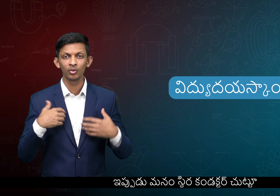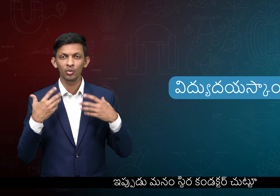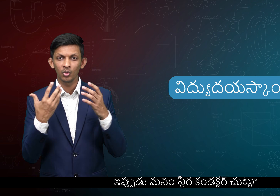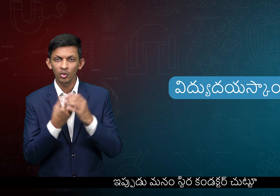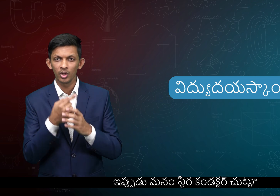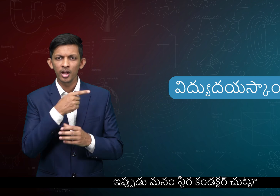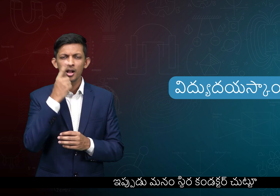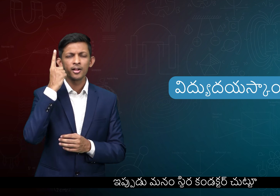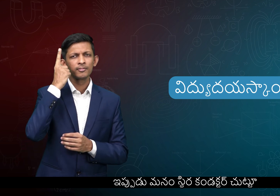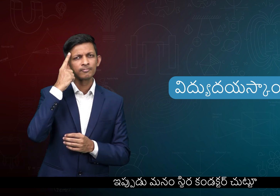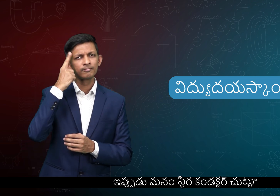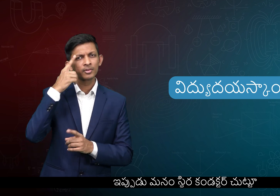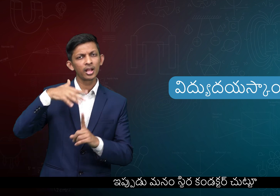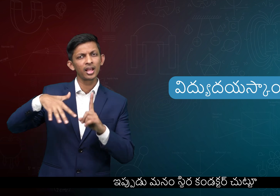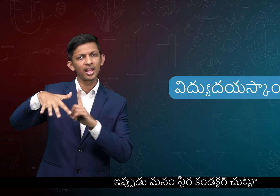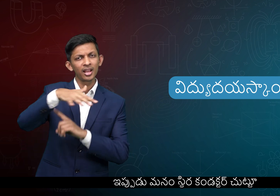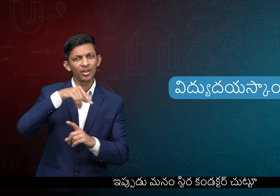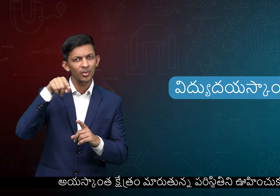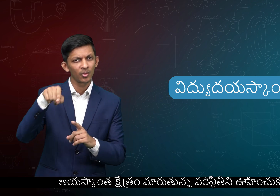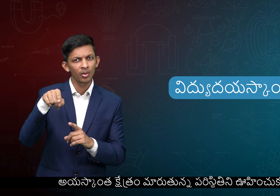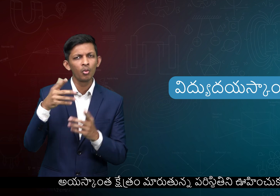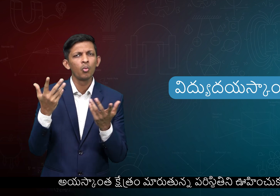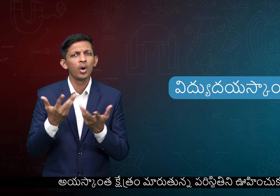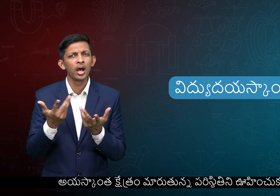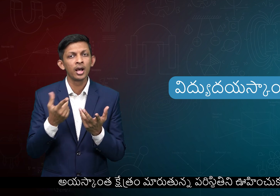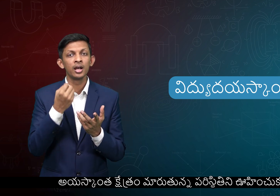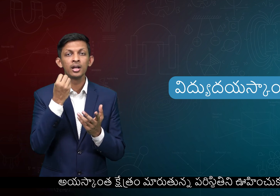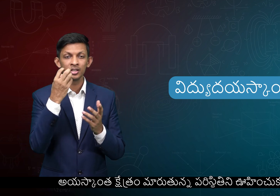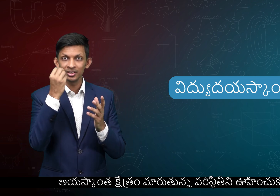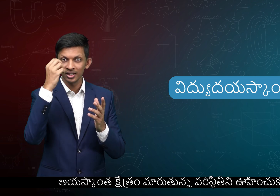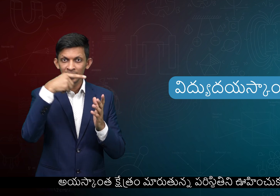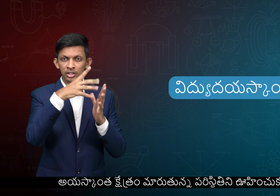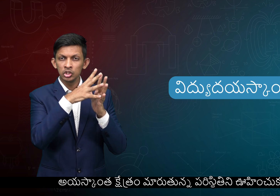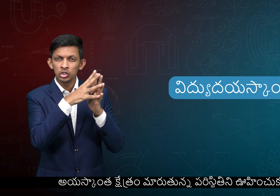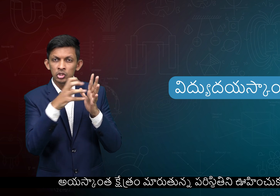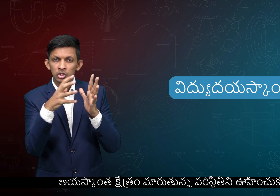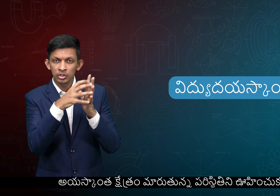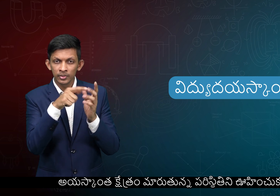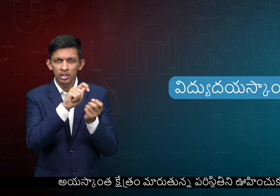ఇప్పుడు మనం స్థిర కండక్టర్ చుట్టూ అయస్కాంత క్షేత్రం మారుతున్న పరిస్థితిని